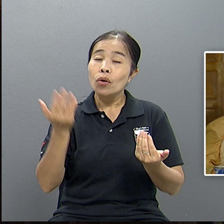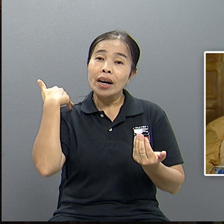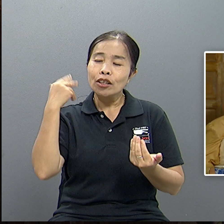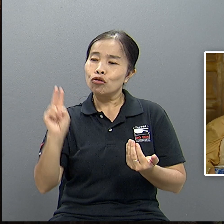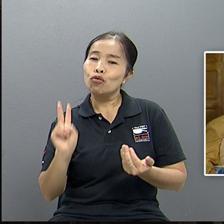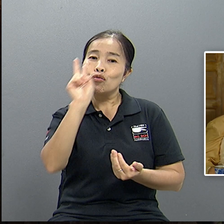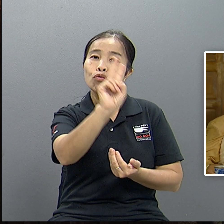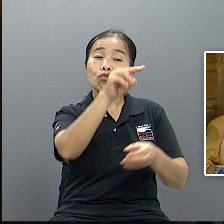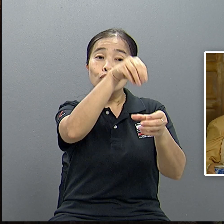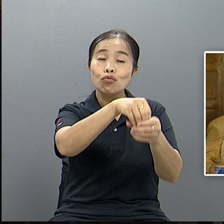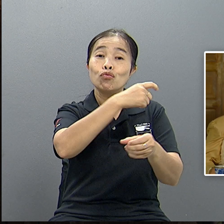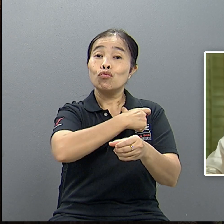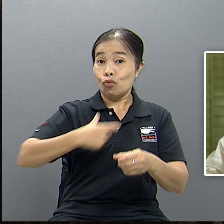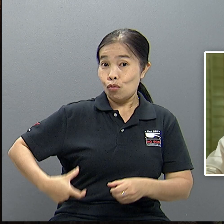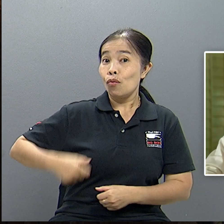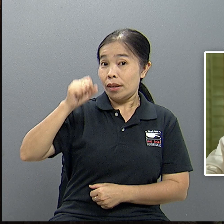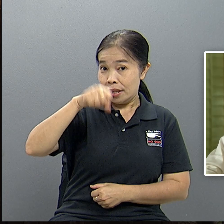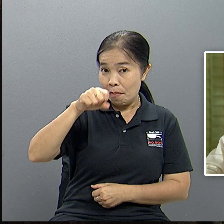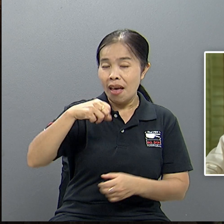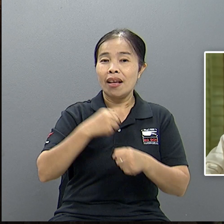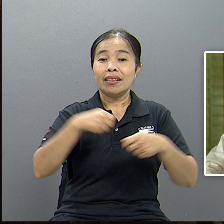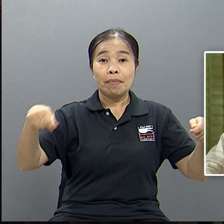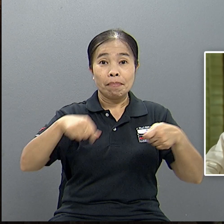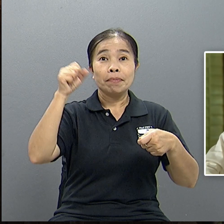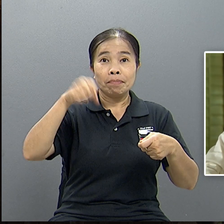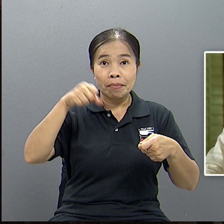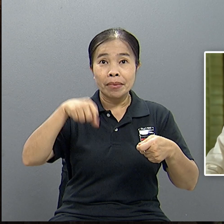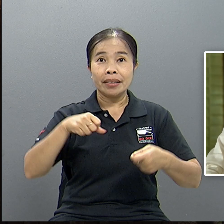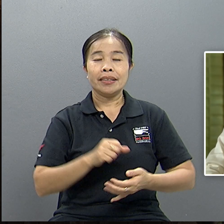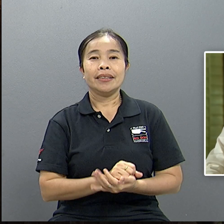คนที่เป็นข้าหลวงนั่นหรือเจ้าคะ